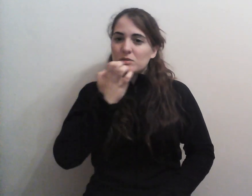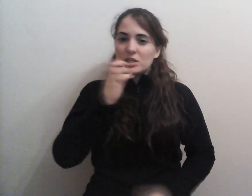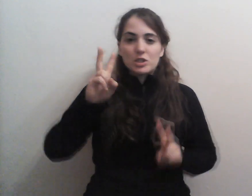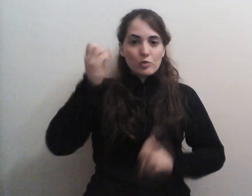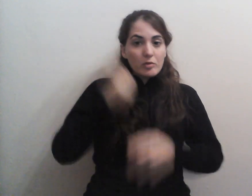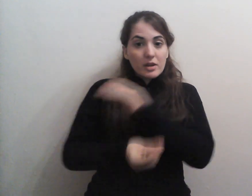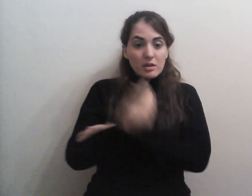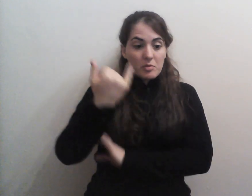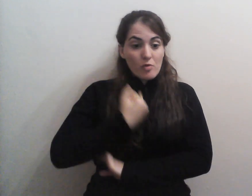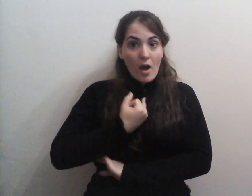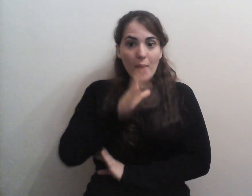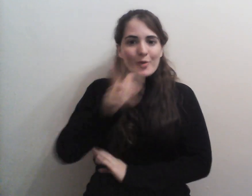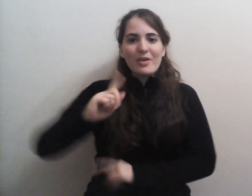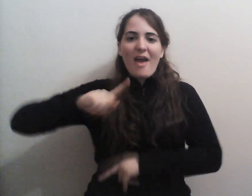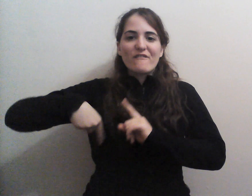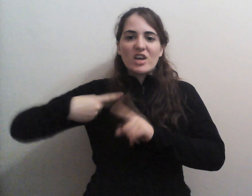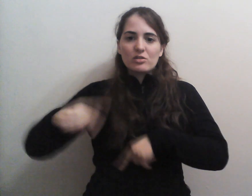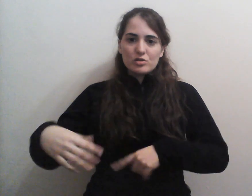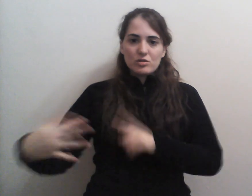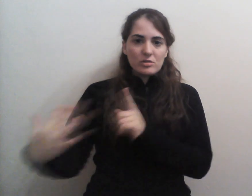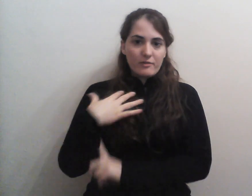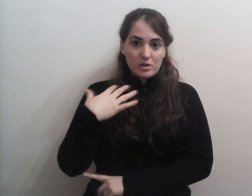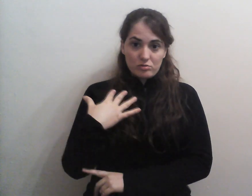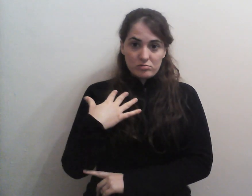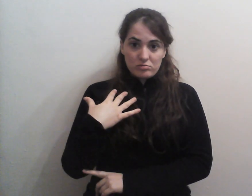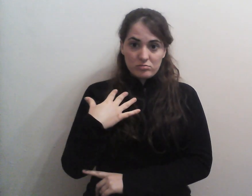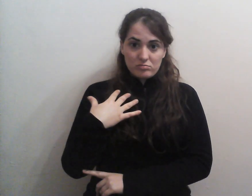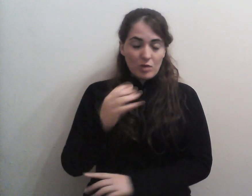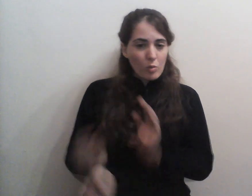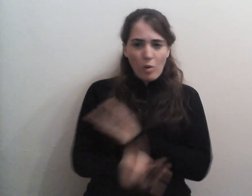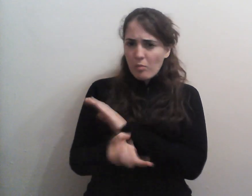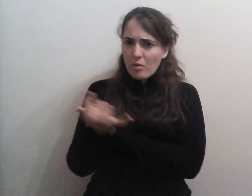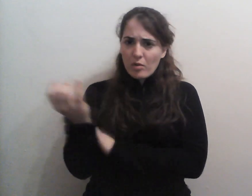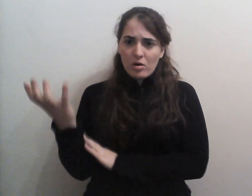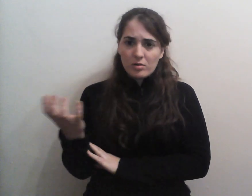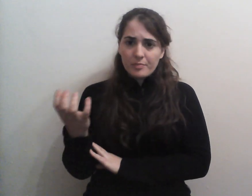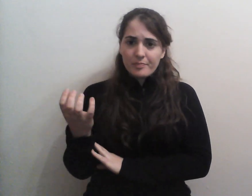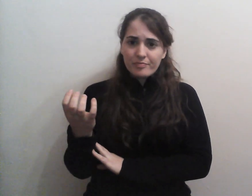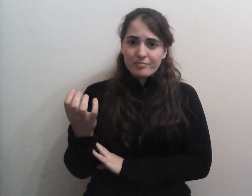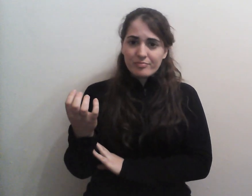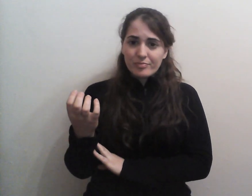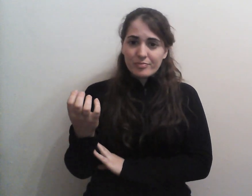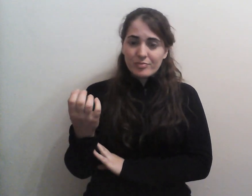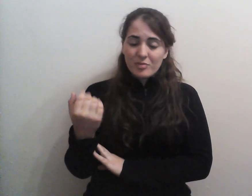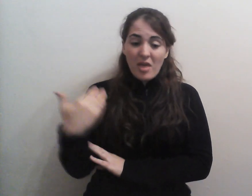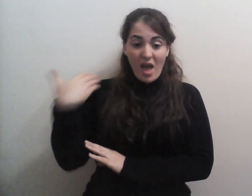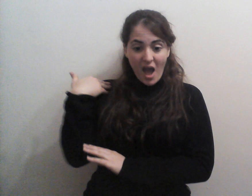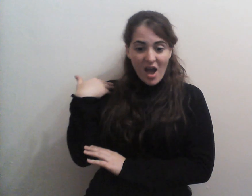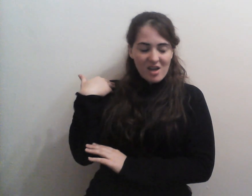puerco. Ya no puede vivir como un cerdo. Vive para la gloria del Señor. Vive apasionado por las cosas de Dios. Sí, a lo mejor mete